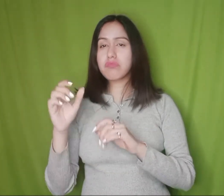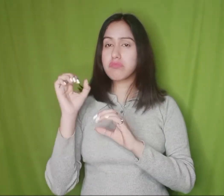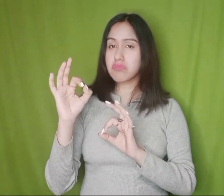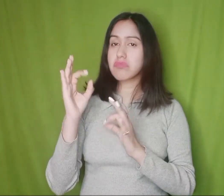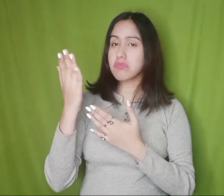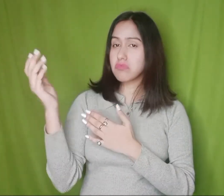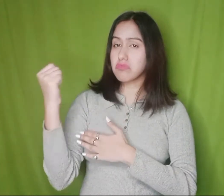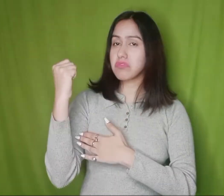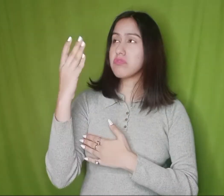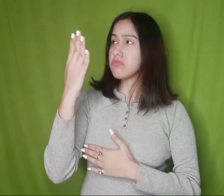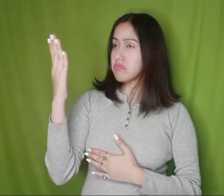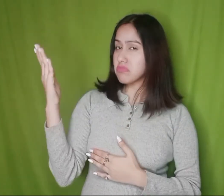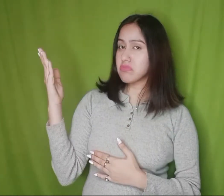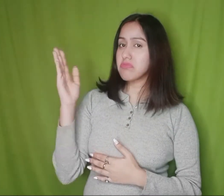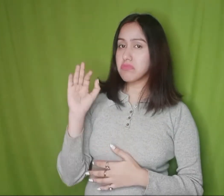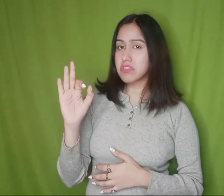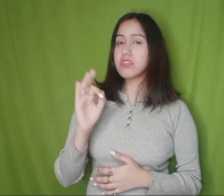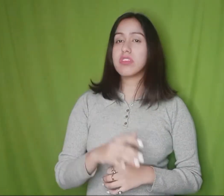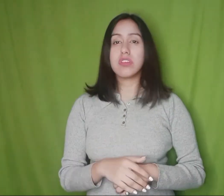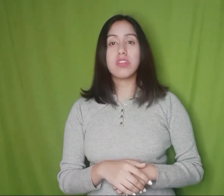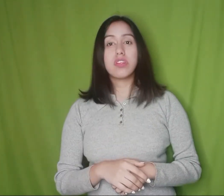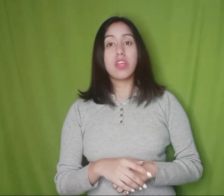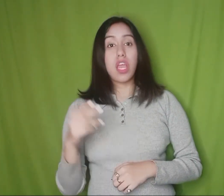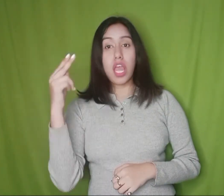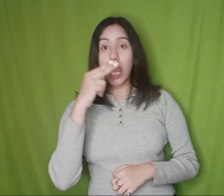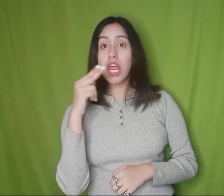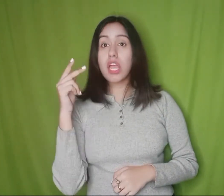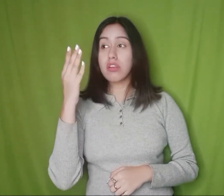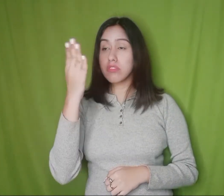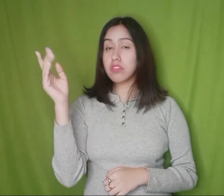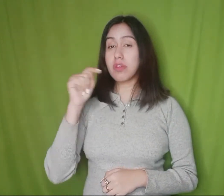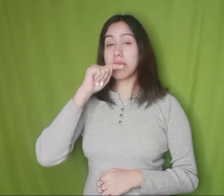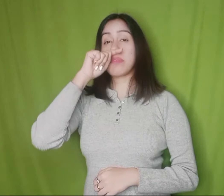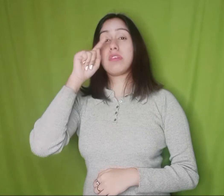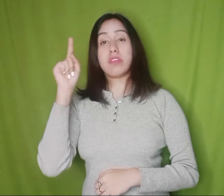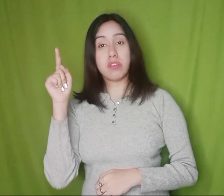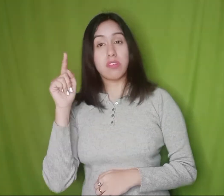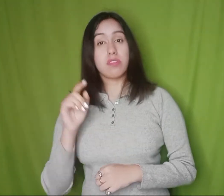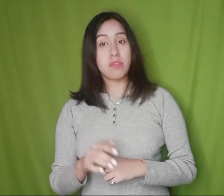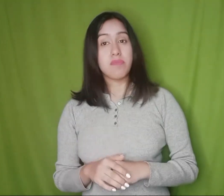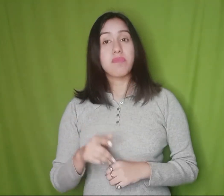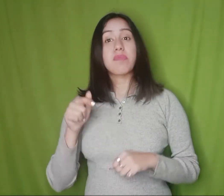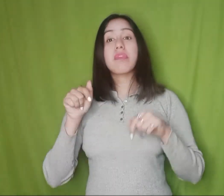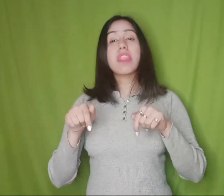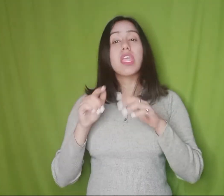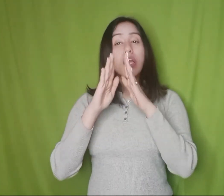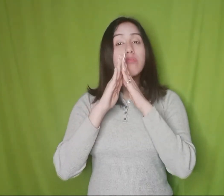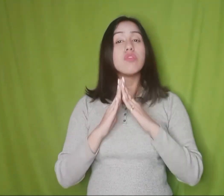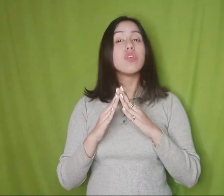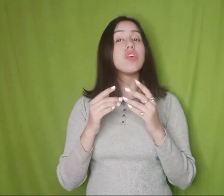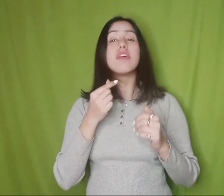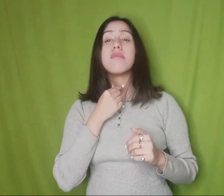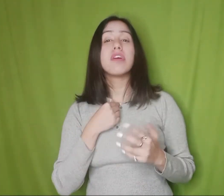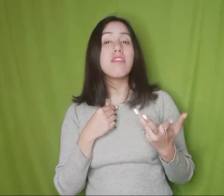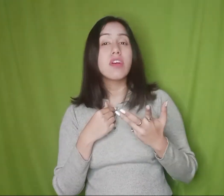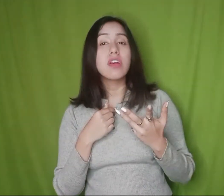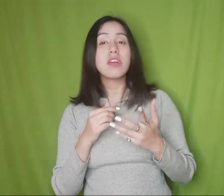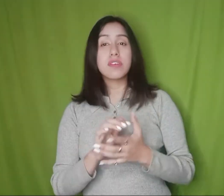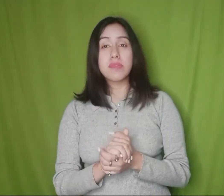एक से एक महावीर, महापराक्रमी। माँ दुर्गा की कृपा से आज तक उनके नाम पर हमने कोई आंच नहीं आने दी। इस